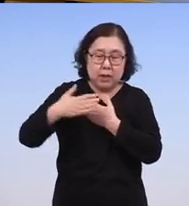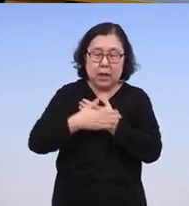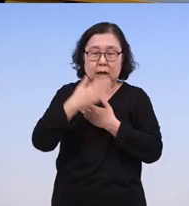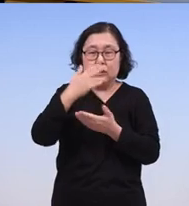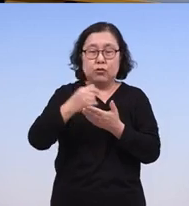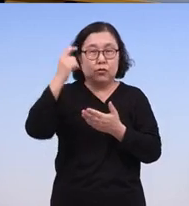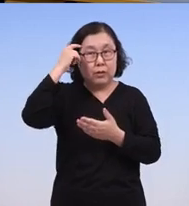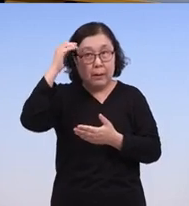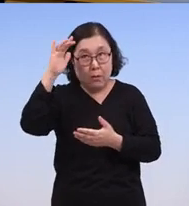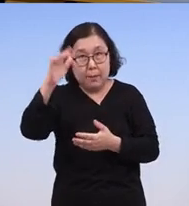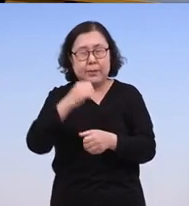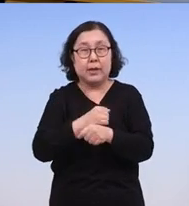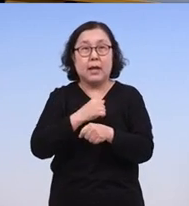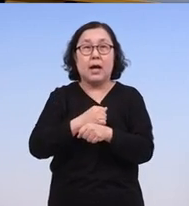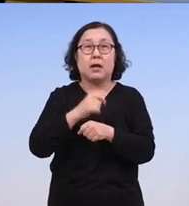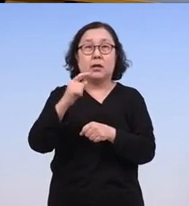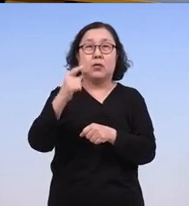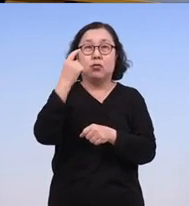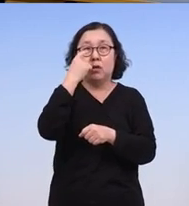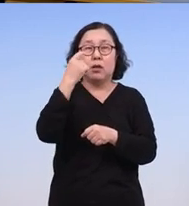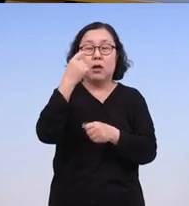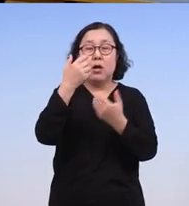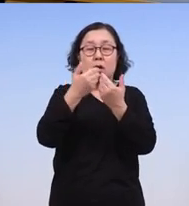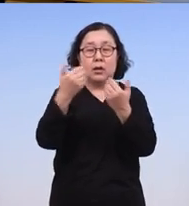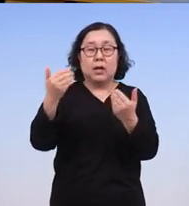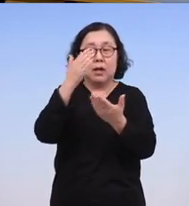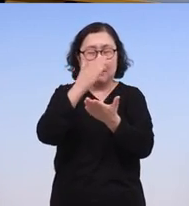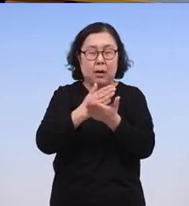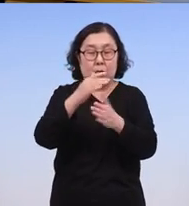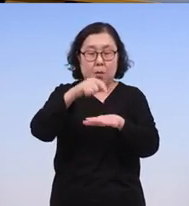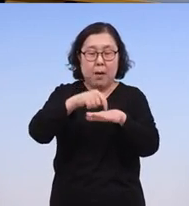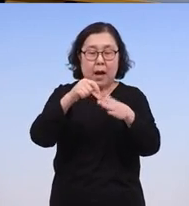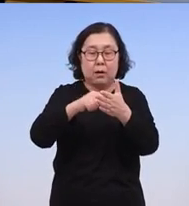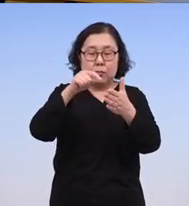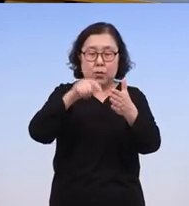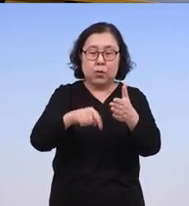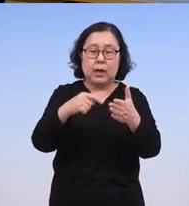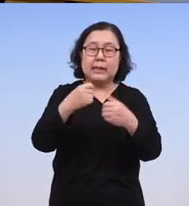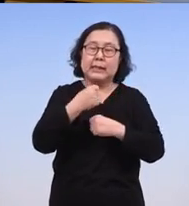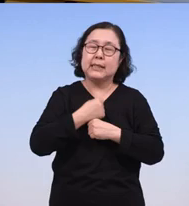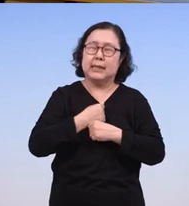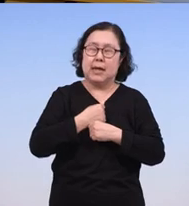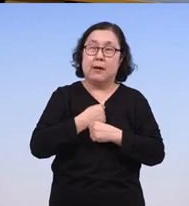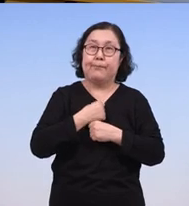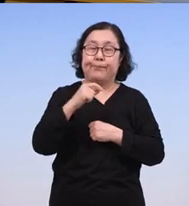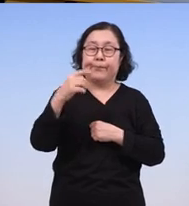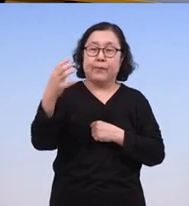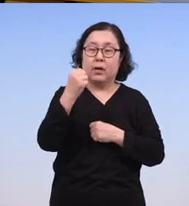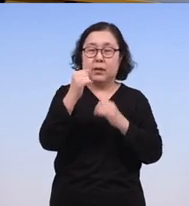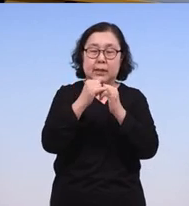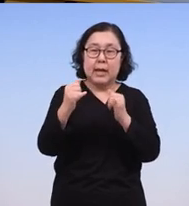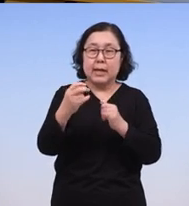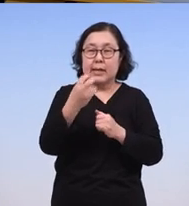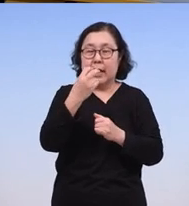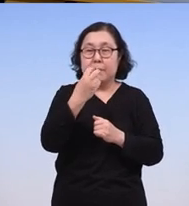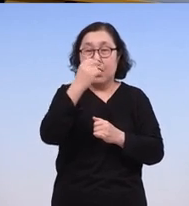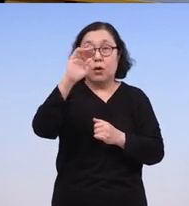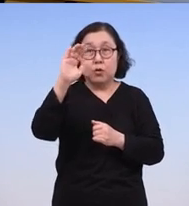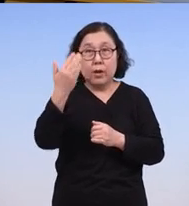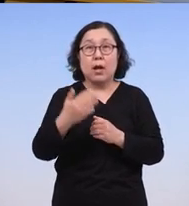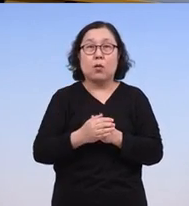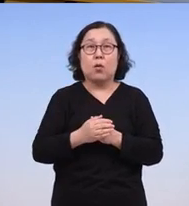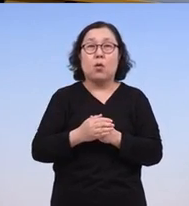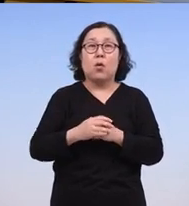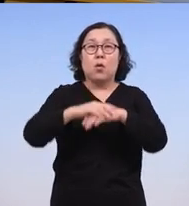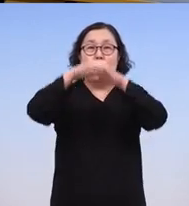4장 21절, 그것을 내 눈에서 떠나게 하지 말며 내 마음속에 지키라. 그것은 얻는 자에게 생명이